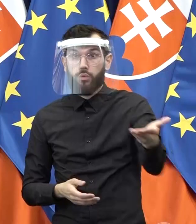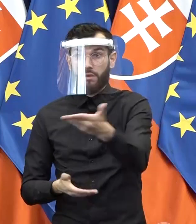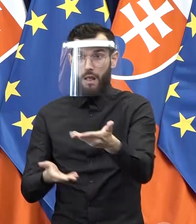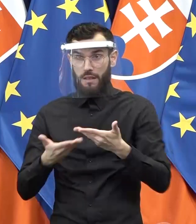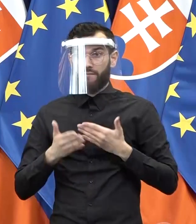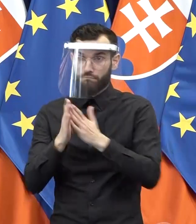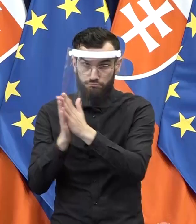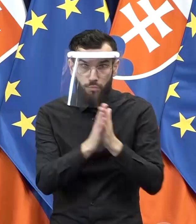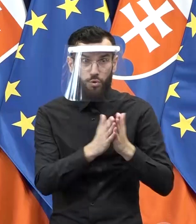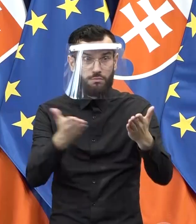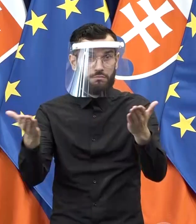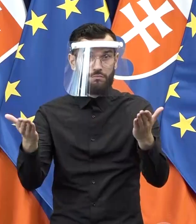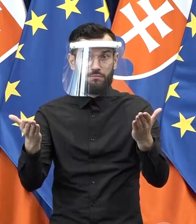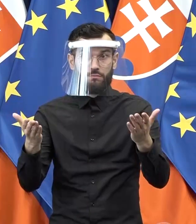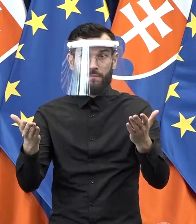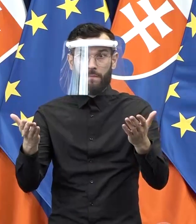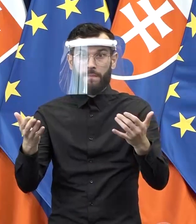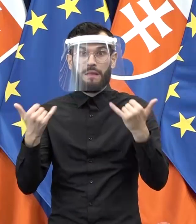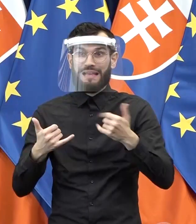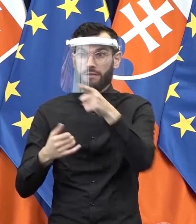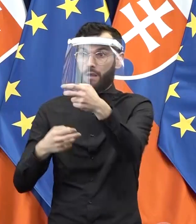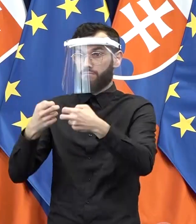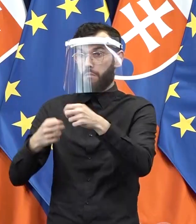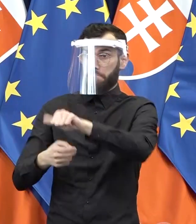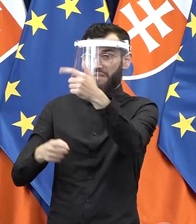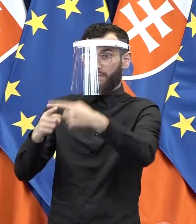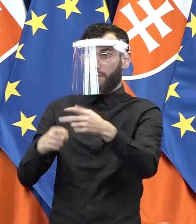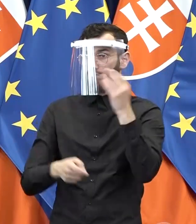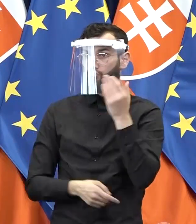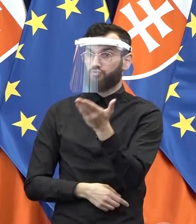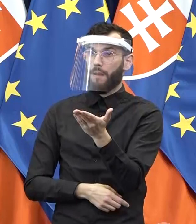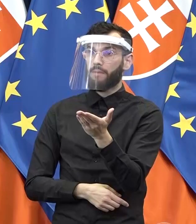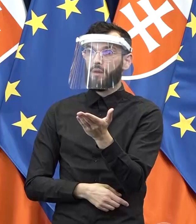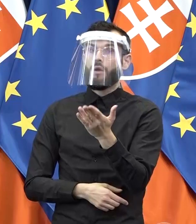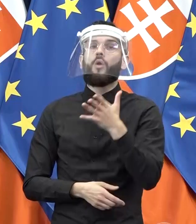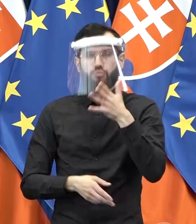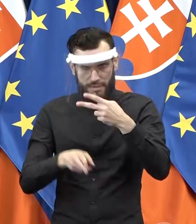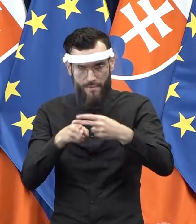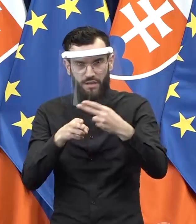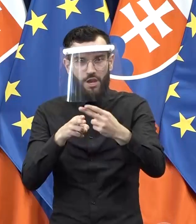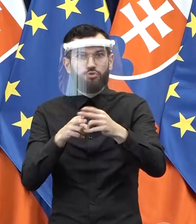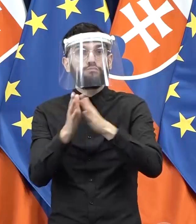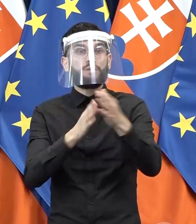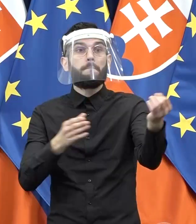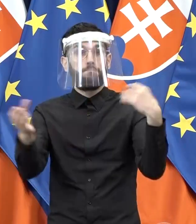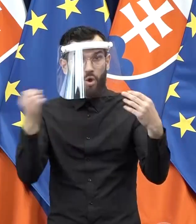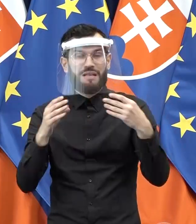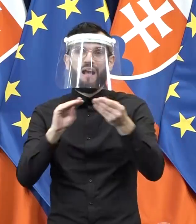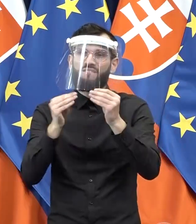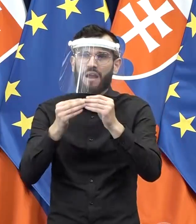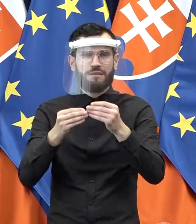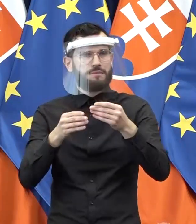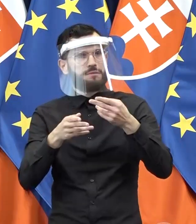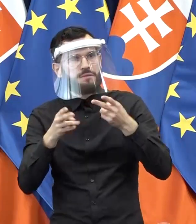poprosím vás, dnes ja ten problém počúme napríklad prvýkrát, budeme ho riešiť, posielajte nám podnetý aj